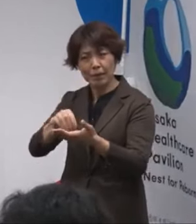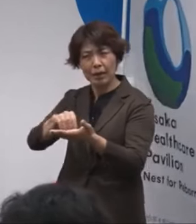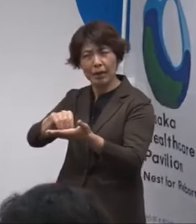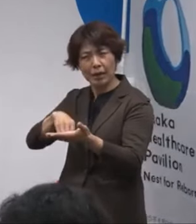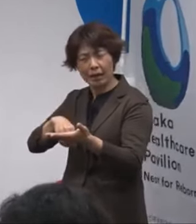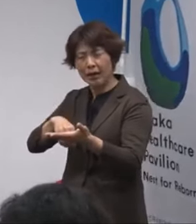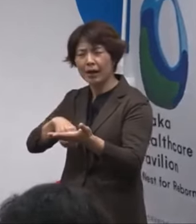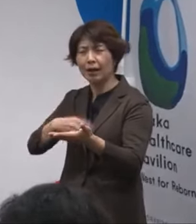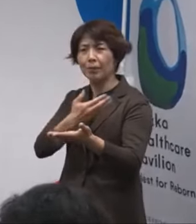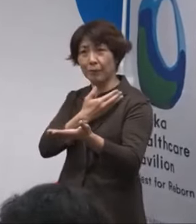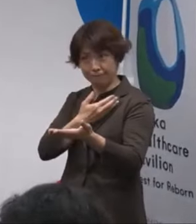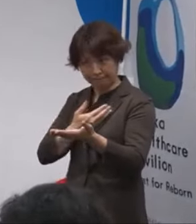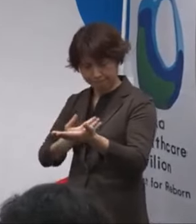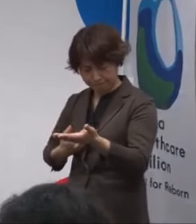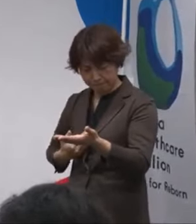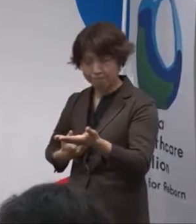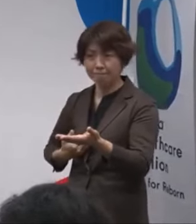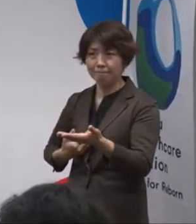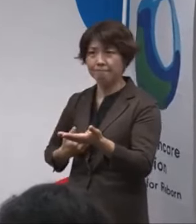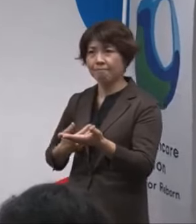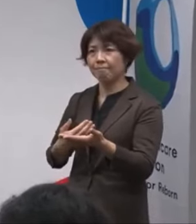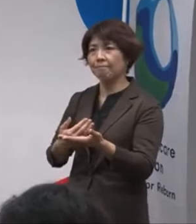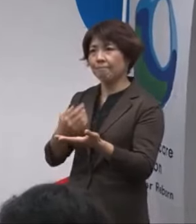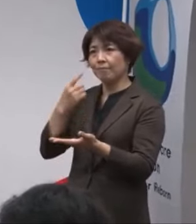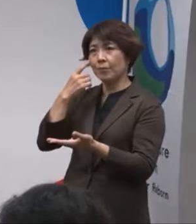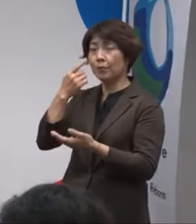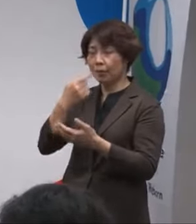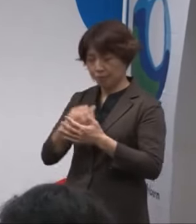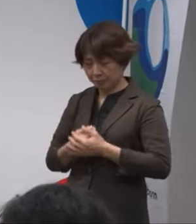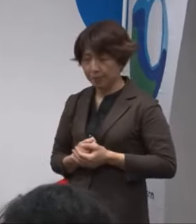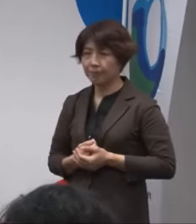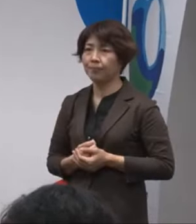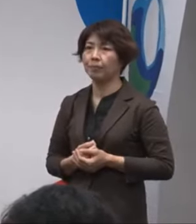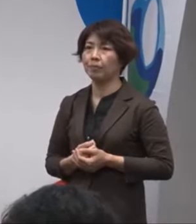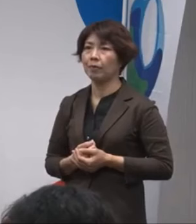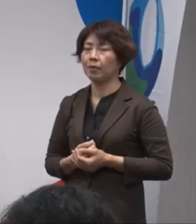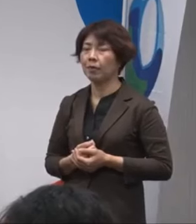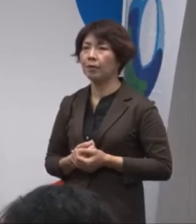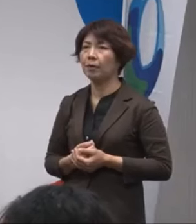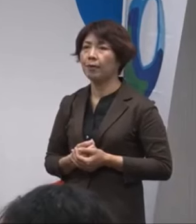これはどうしてもやむを得ないところで出てくるもんだろうというふうに思っています。